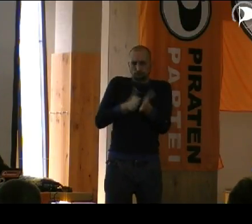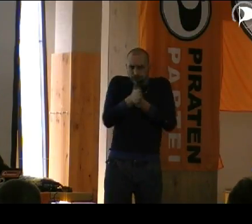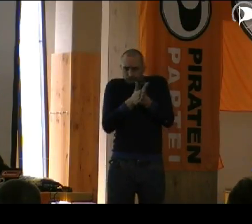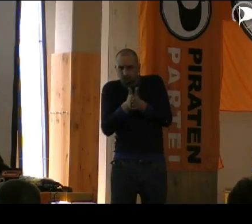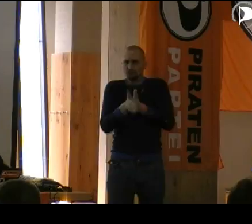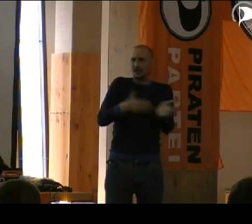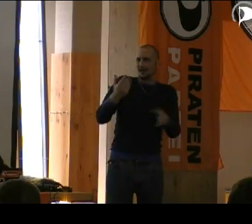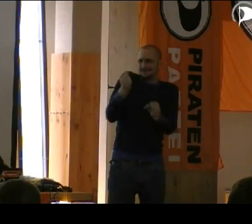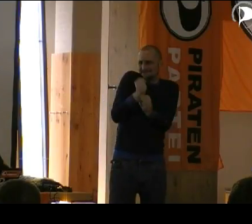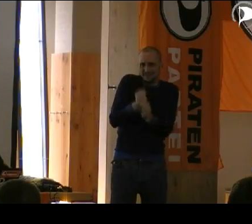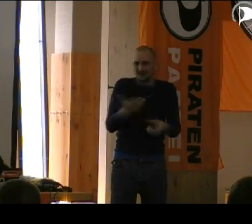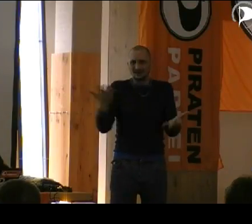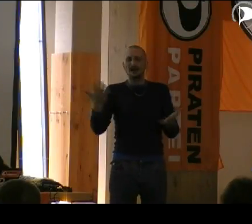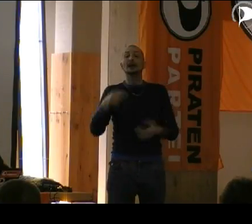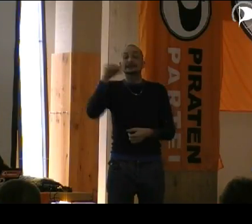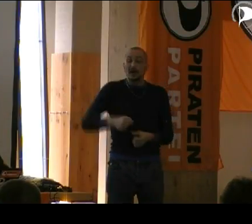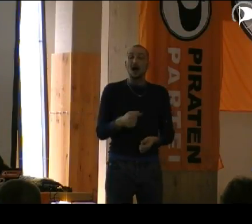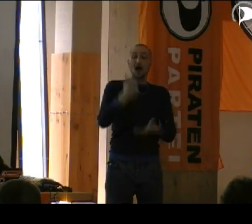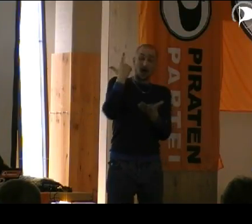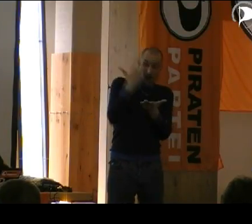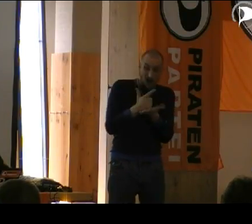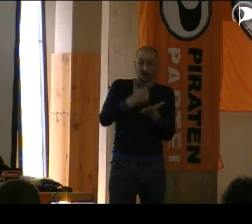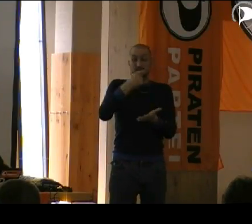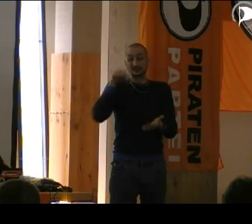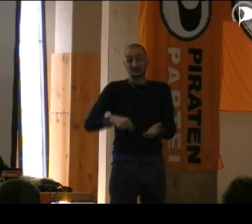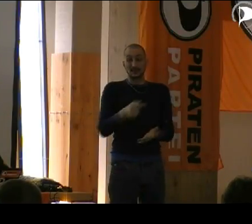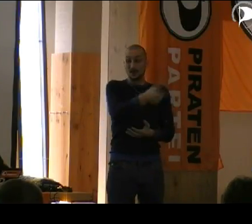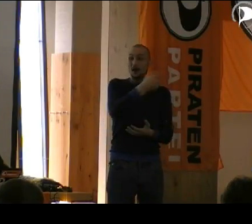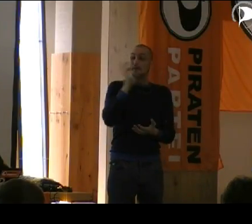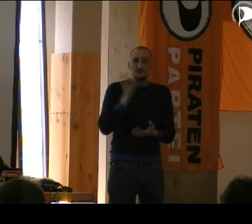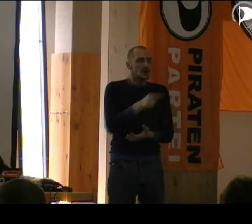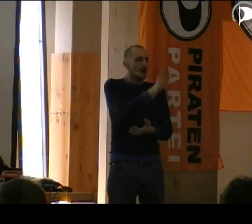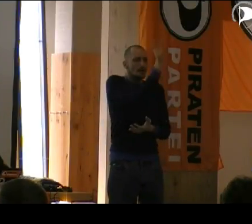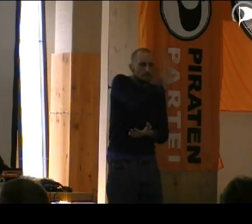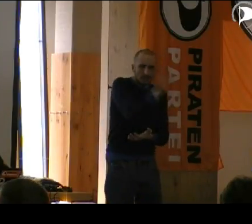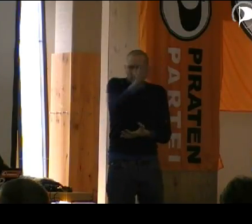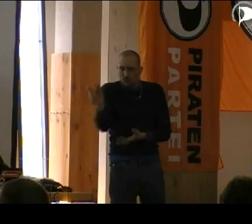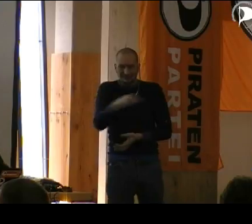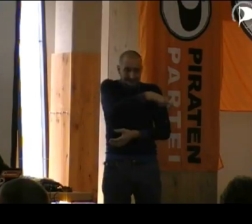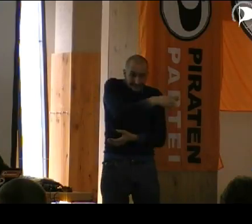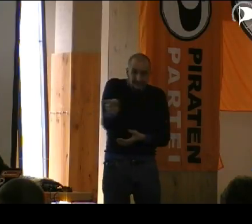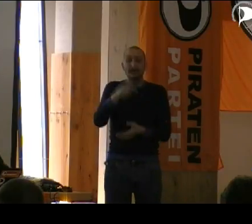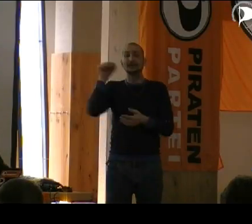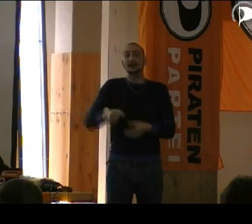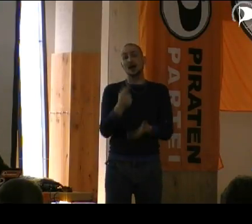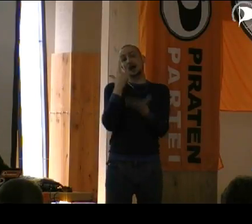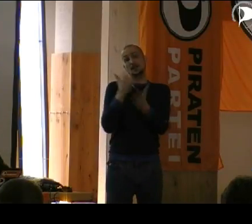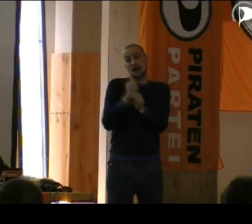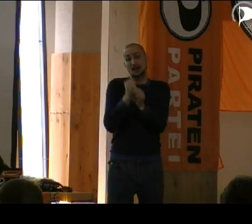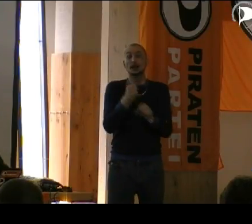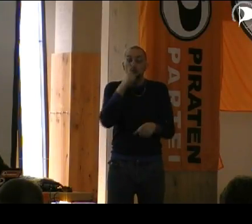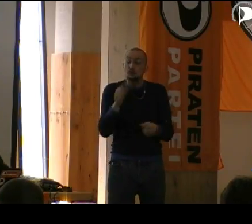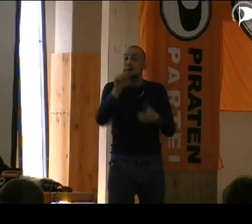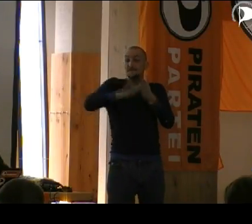harte herausforderung und dass wir der herausforderung für jeden einzelnen das ist ja die grenzen seiner belastbarkeit bringen wird ich denke nicht nur an die